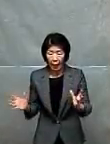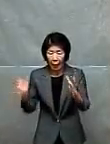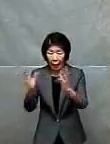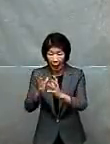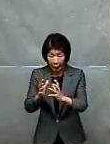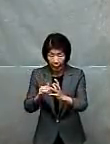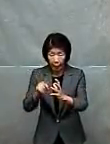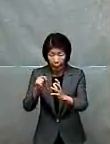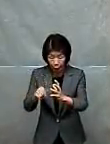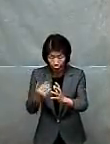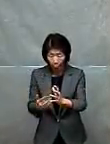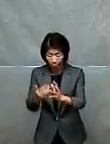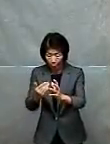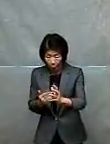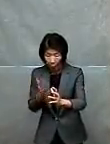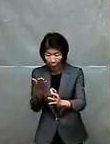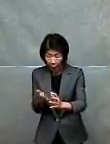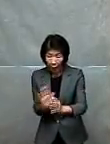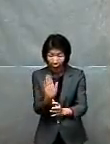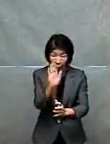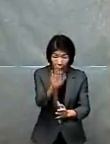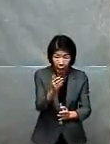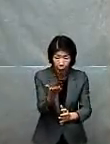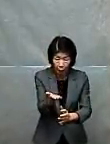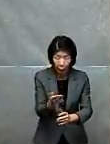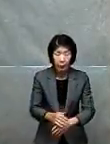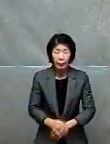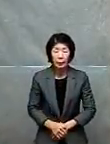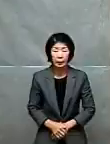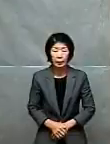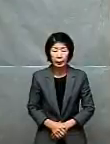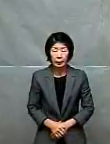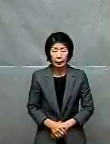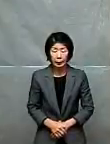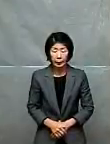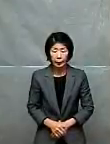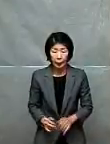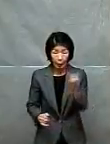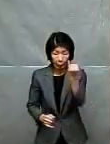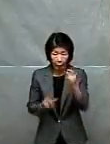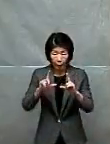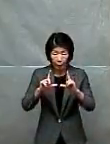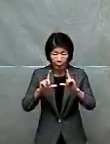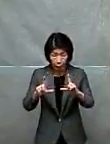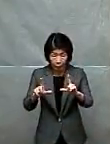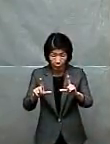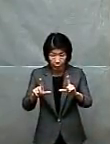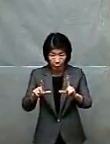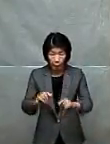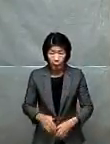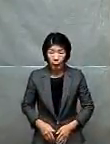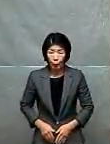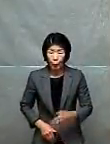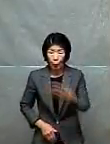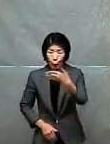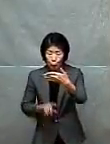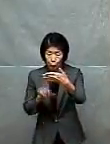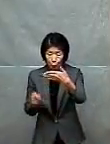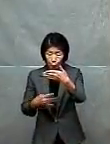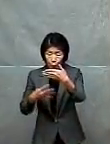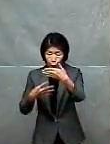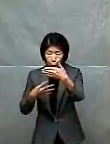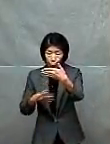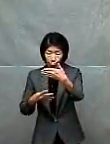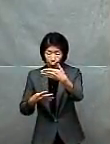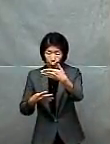も前なのか後なのか、それについてはどうですか。 いや、その支払ったのは9月4日